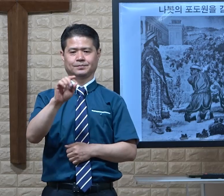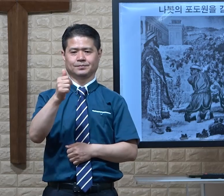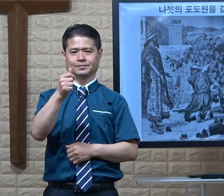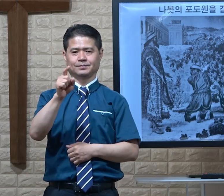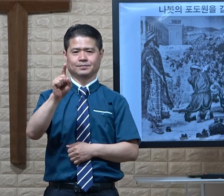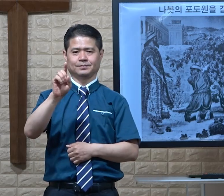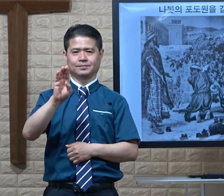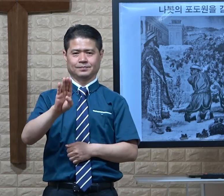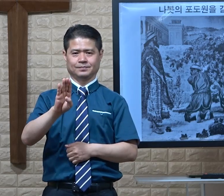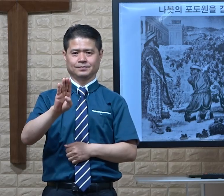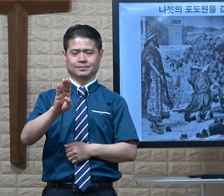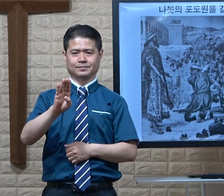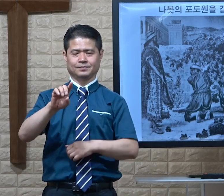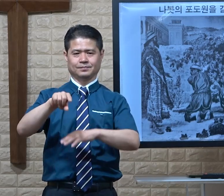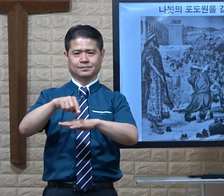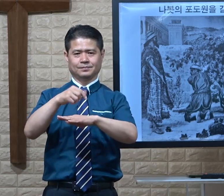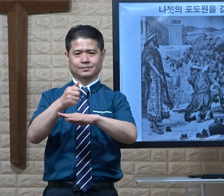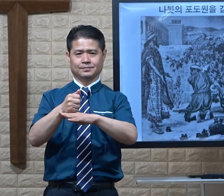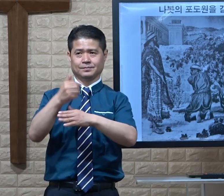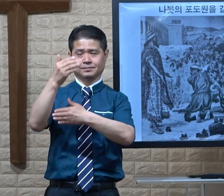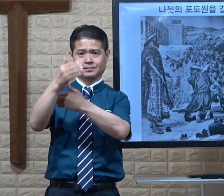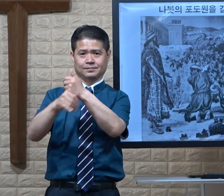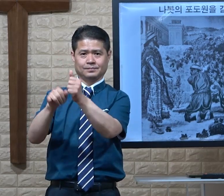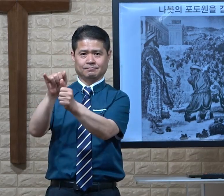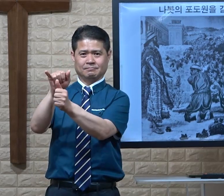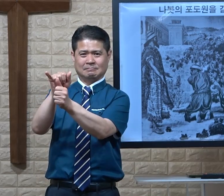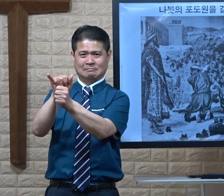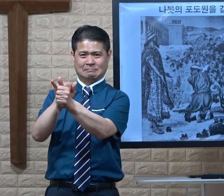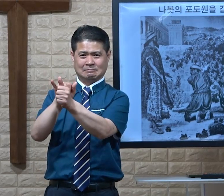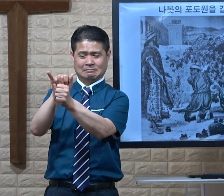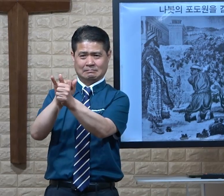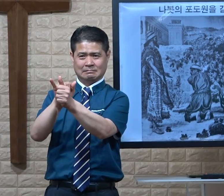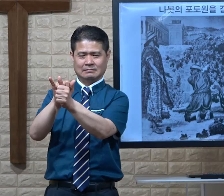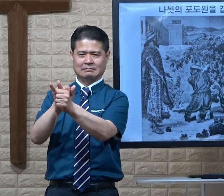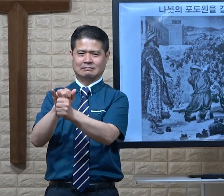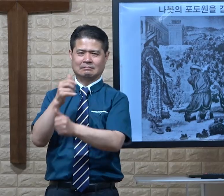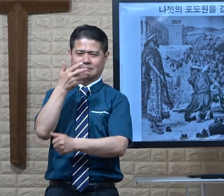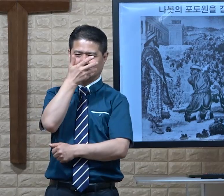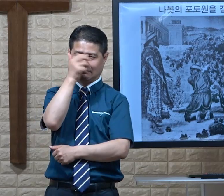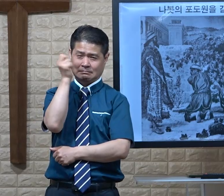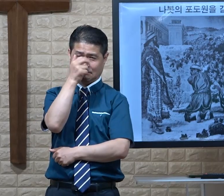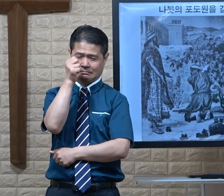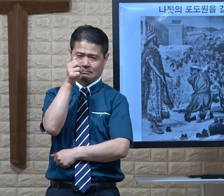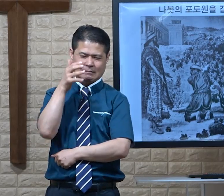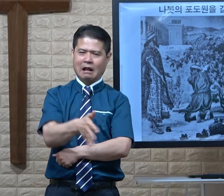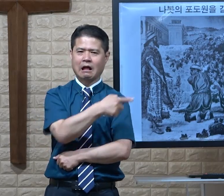이들이 왜 이런 일을 저질렀을까요? 아합 왕의 충실이